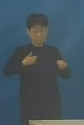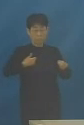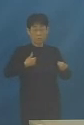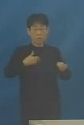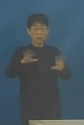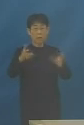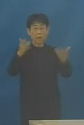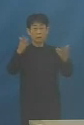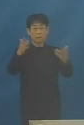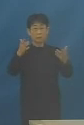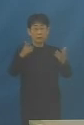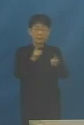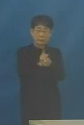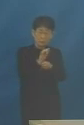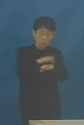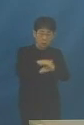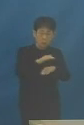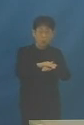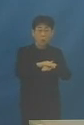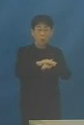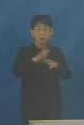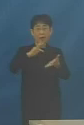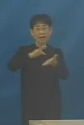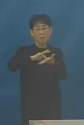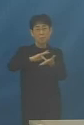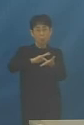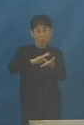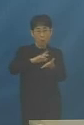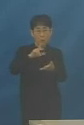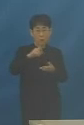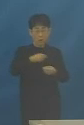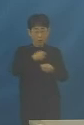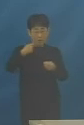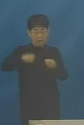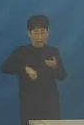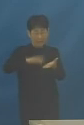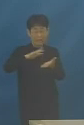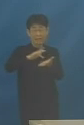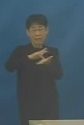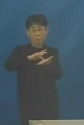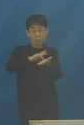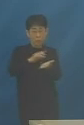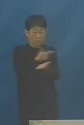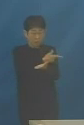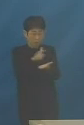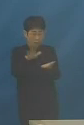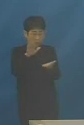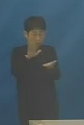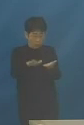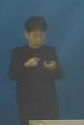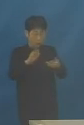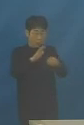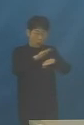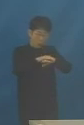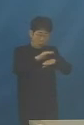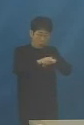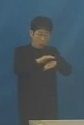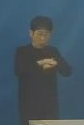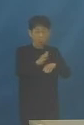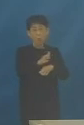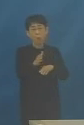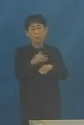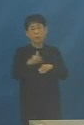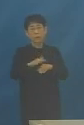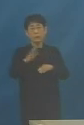か漢方であるとかですねまぁ色々と大勝していくということのようでございますけれどもしかしやはりあの